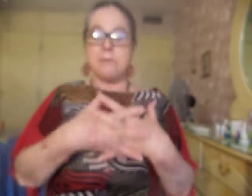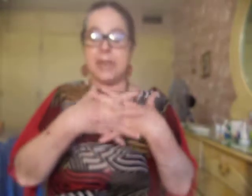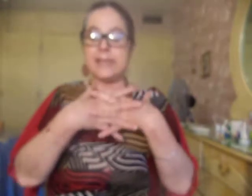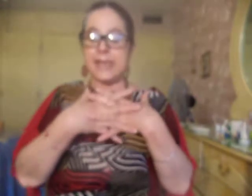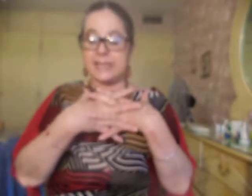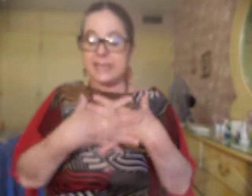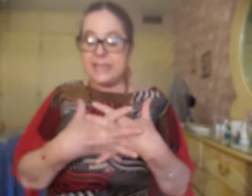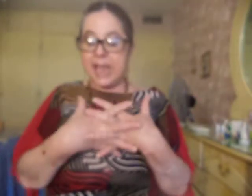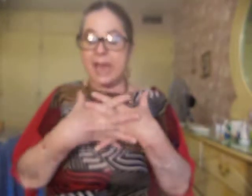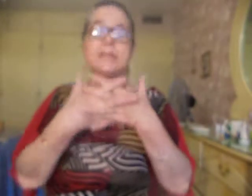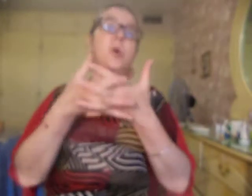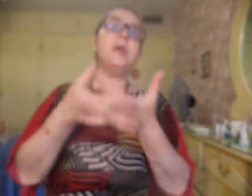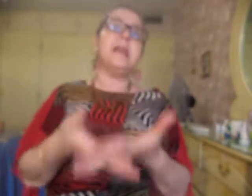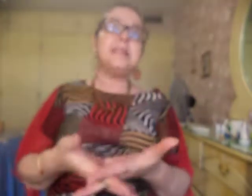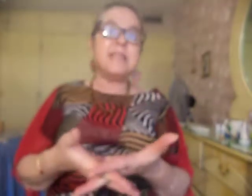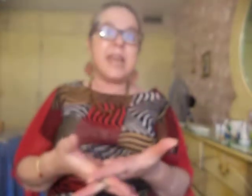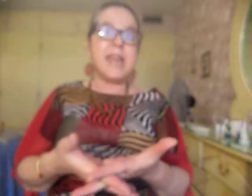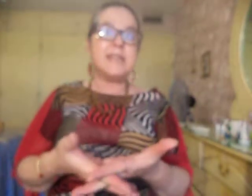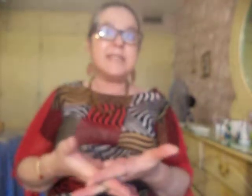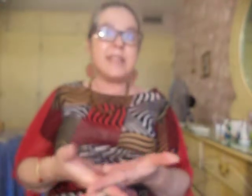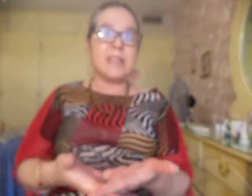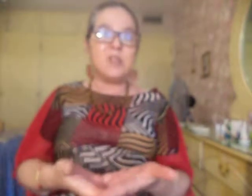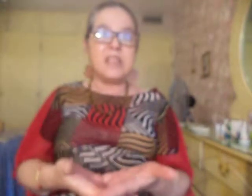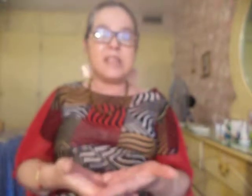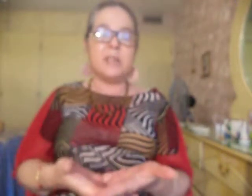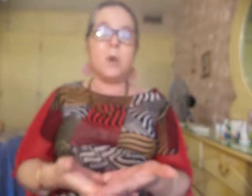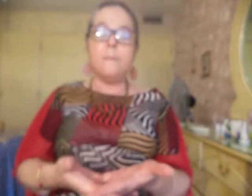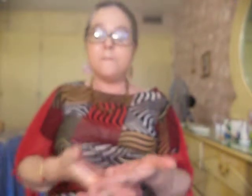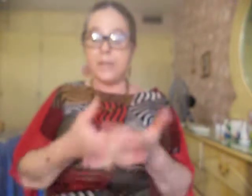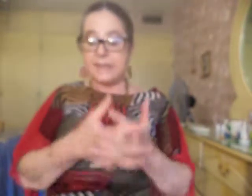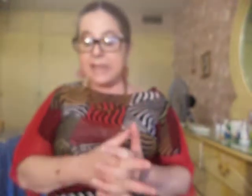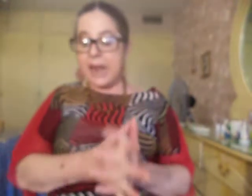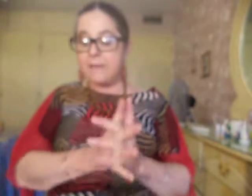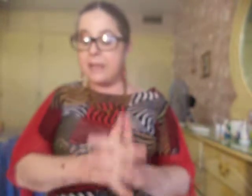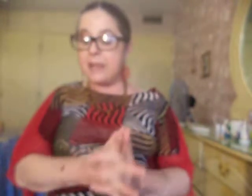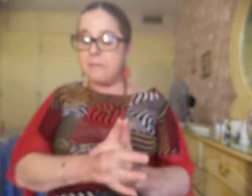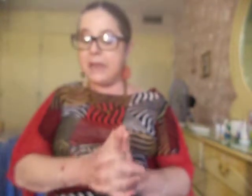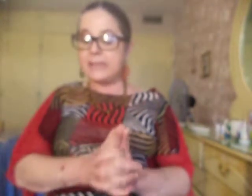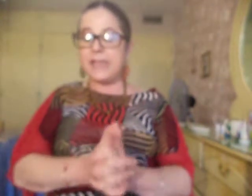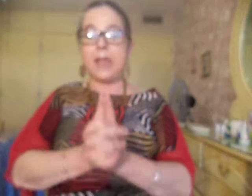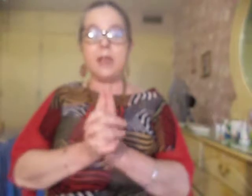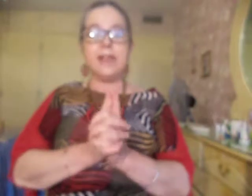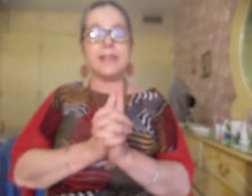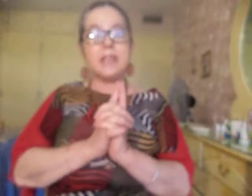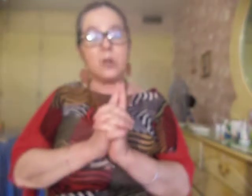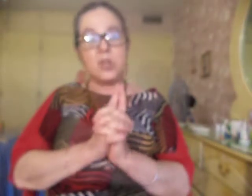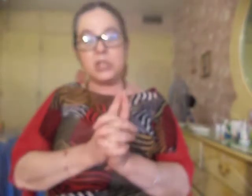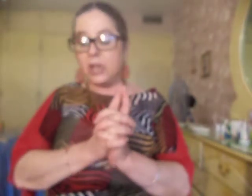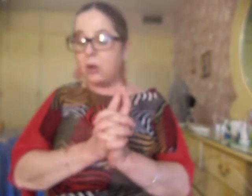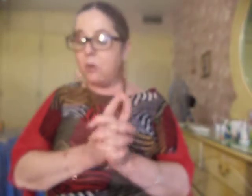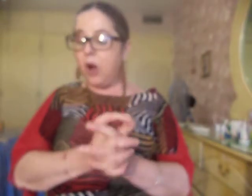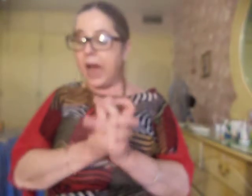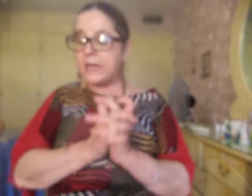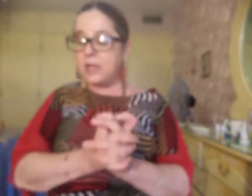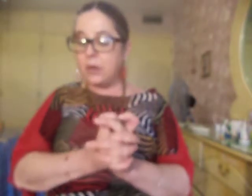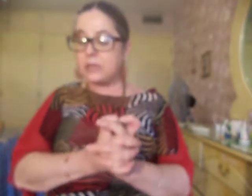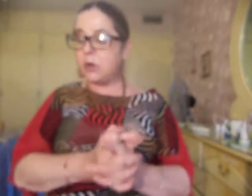vitaminas esenciales o necesarias que te estoy diciendo, está la vitamina C, que se conoce como ácido